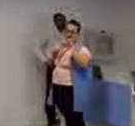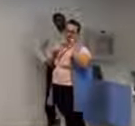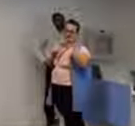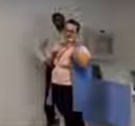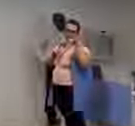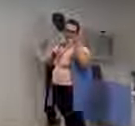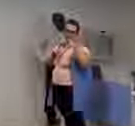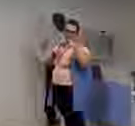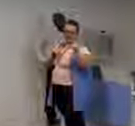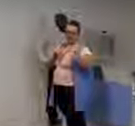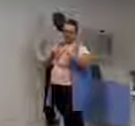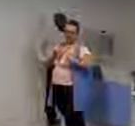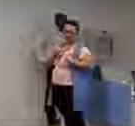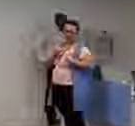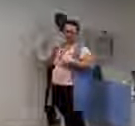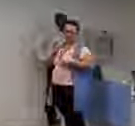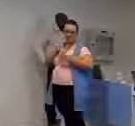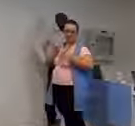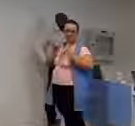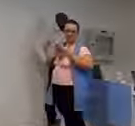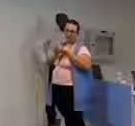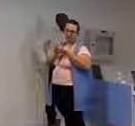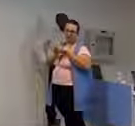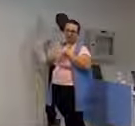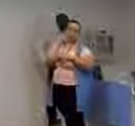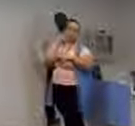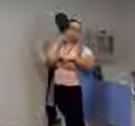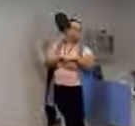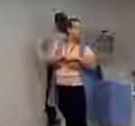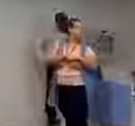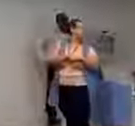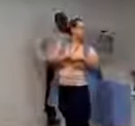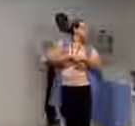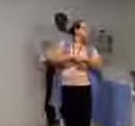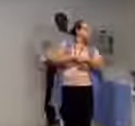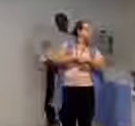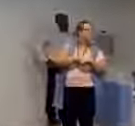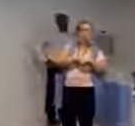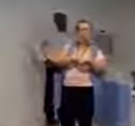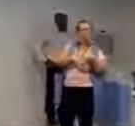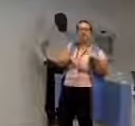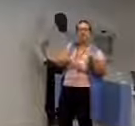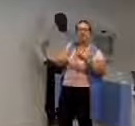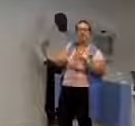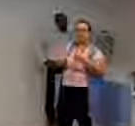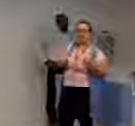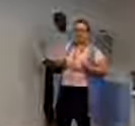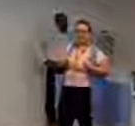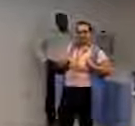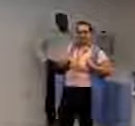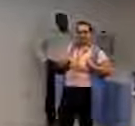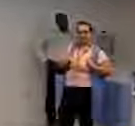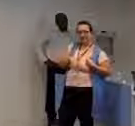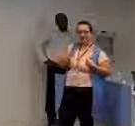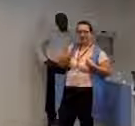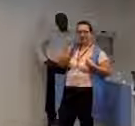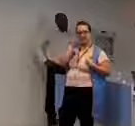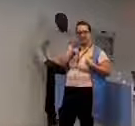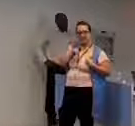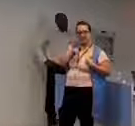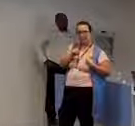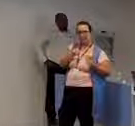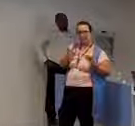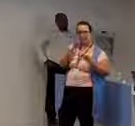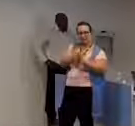da cinemática da ferramenta. Ok? Então, com isso eu estou reduzindo a possibilidade de